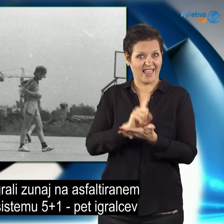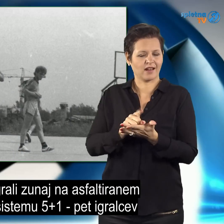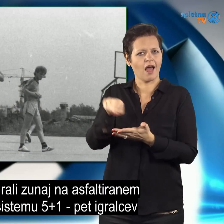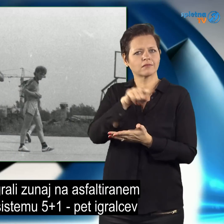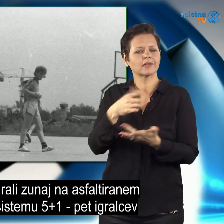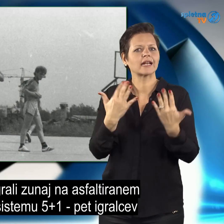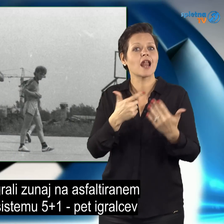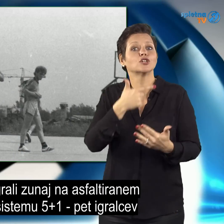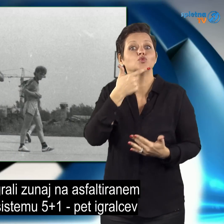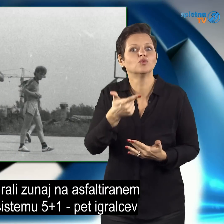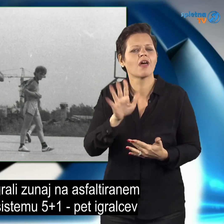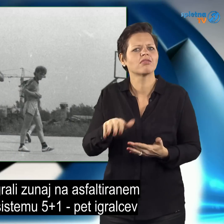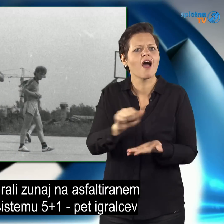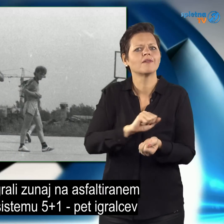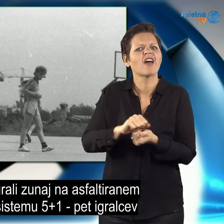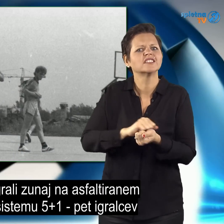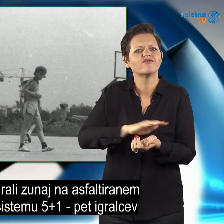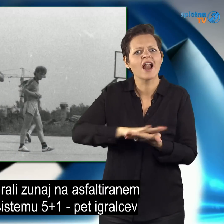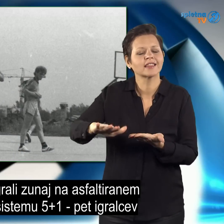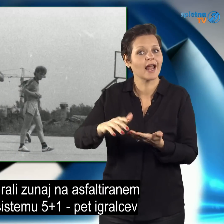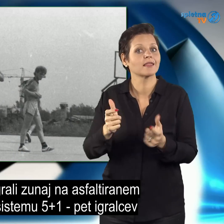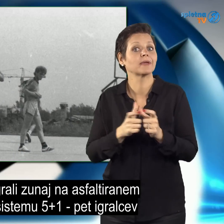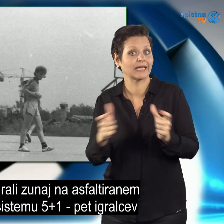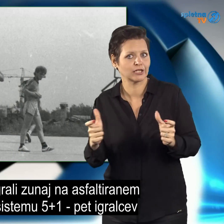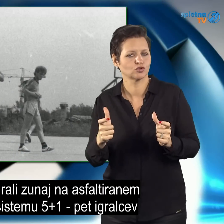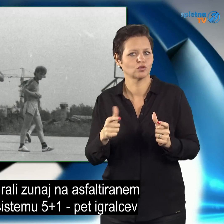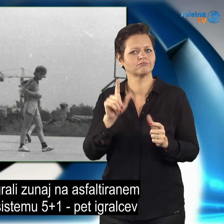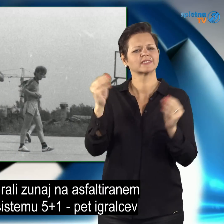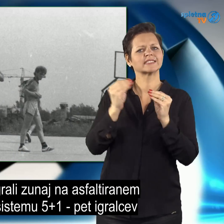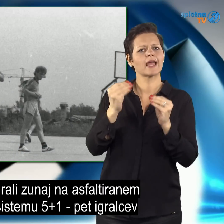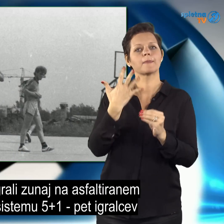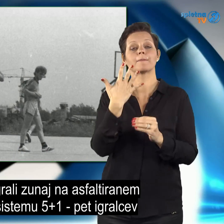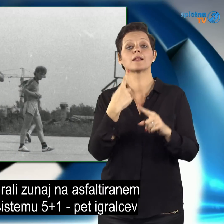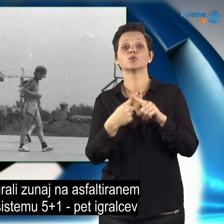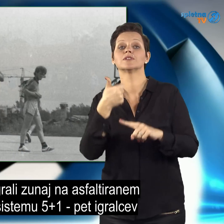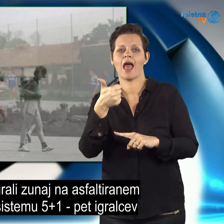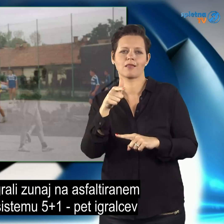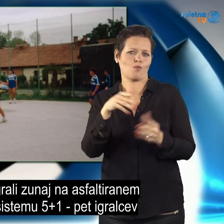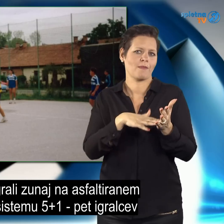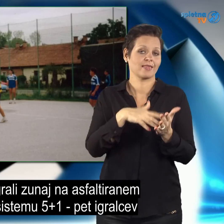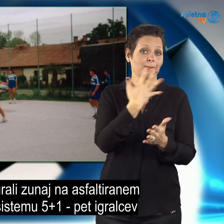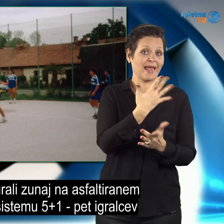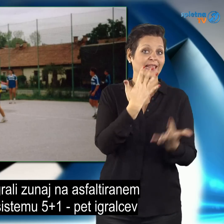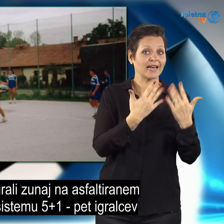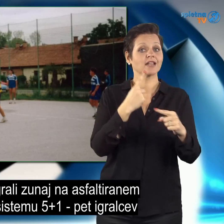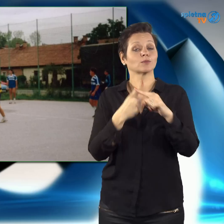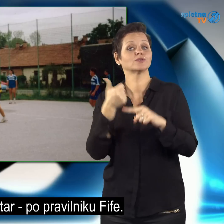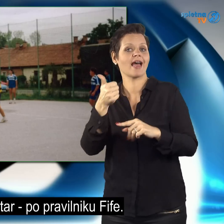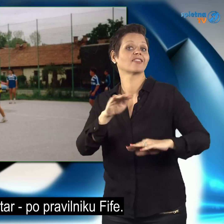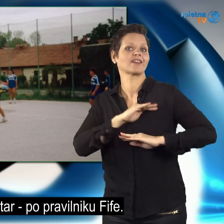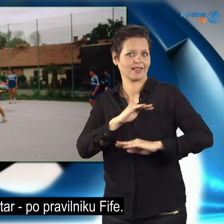Takrat so igrali zunaj na asfaltiranem igrišču po sistemu 5+1, 5 igralcev in en vratar po pravilniku